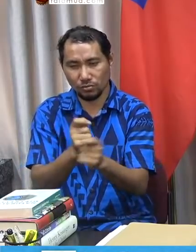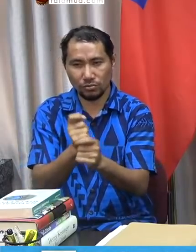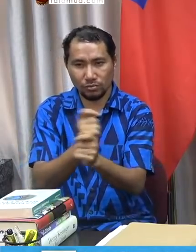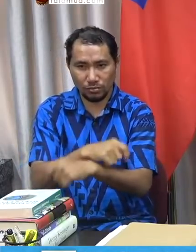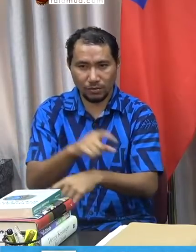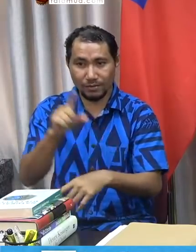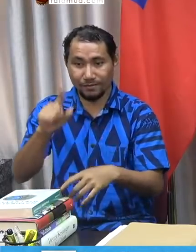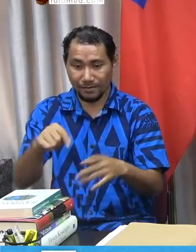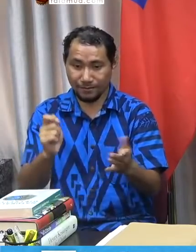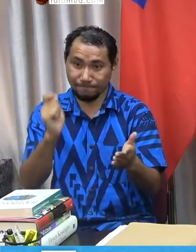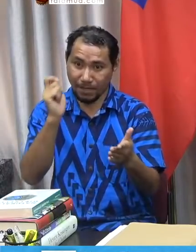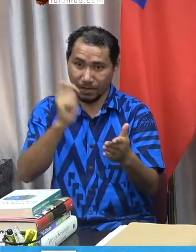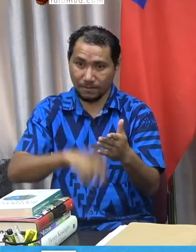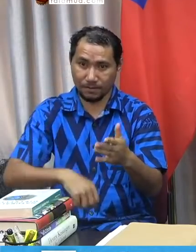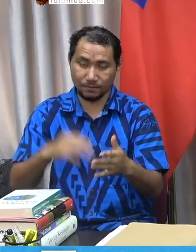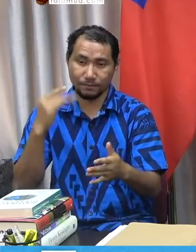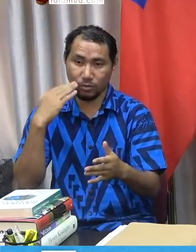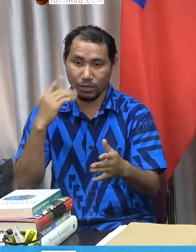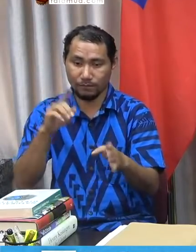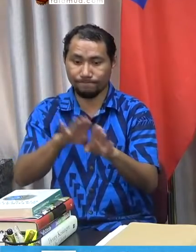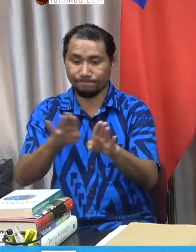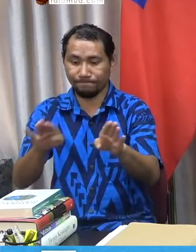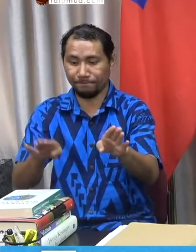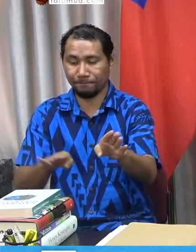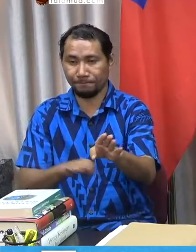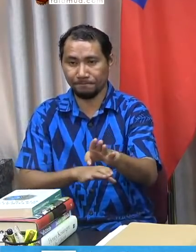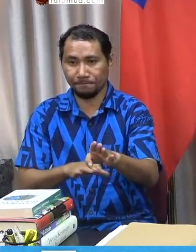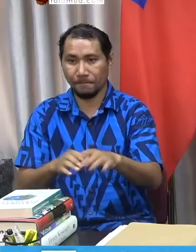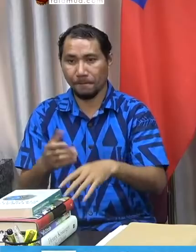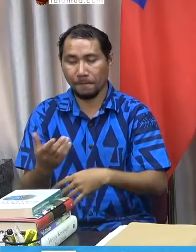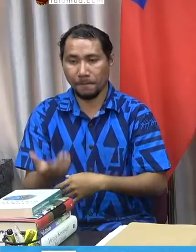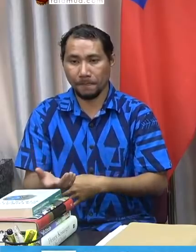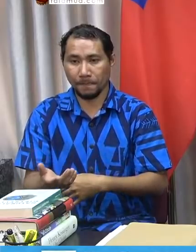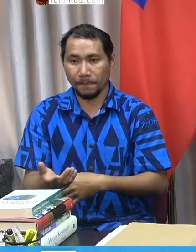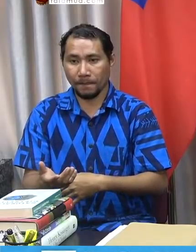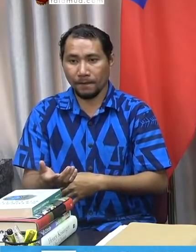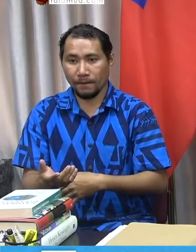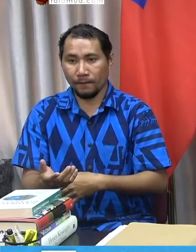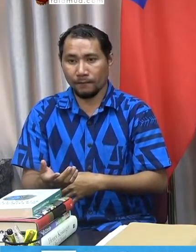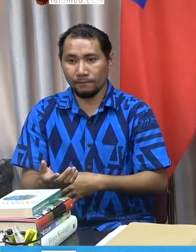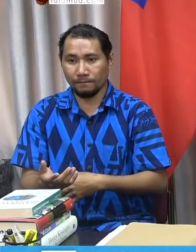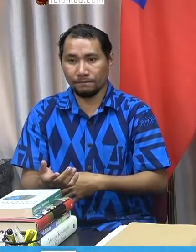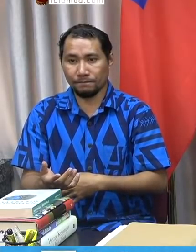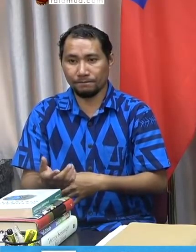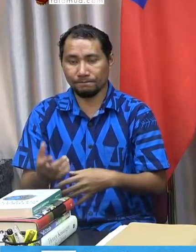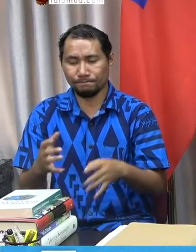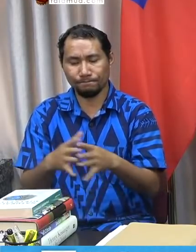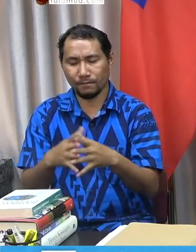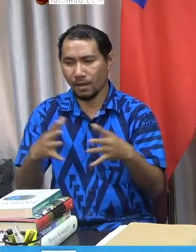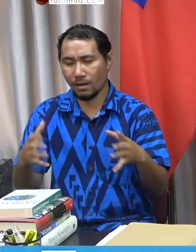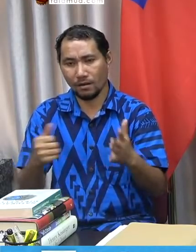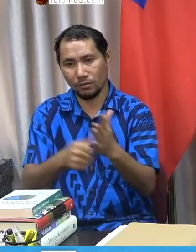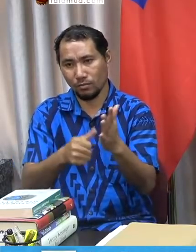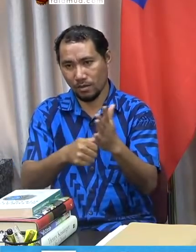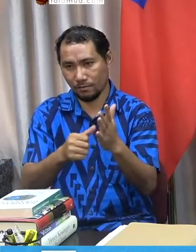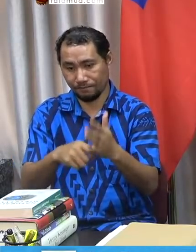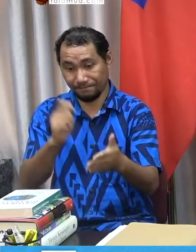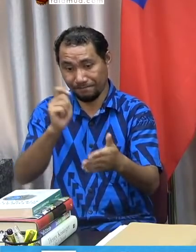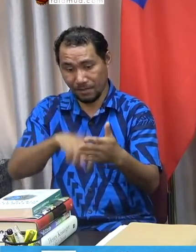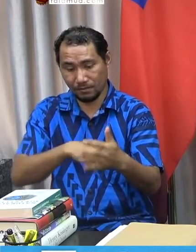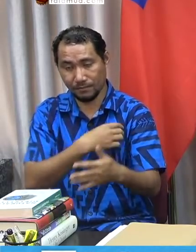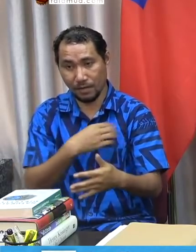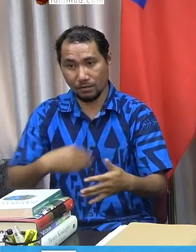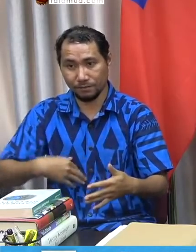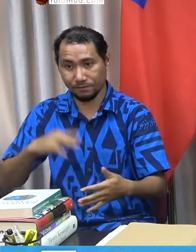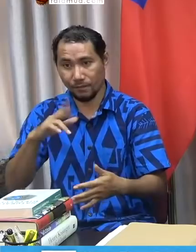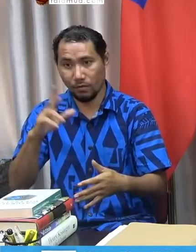totonu o le whaanofo e sea o se tau tele lea mo le malo ia mai e ao